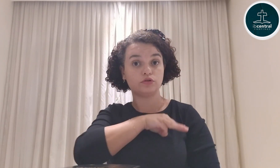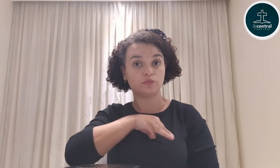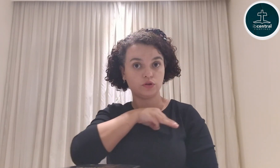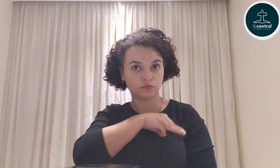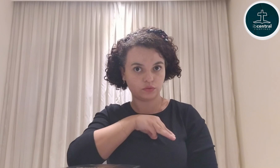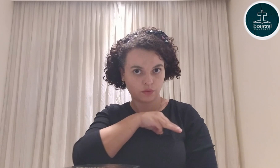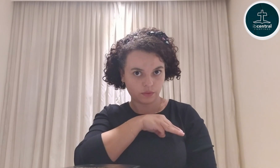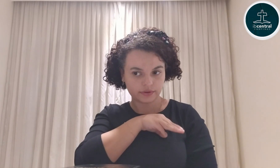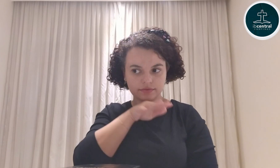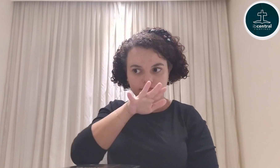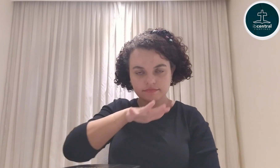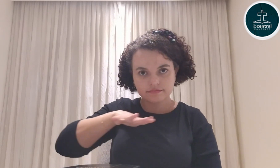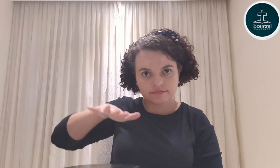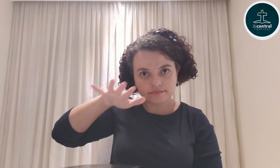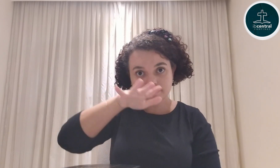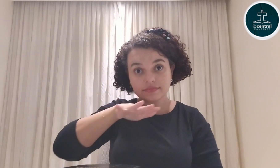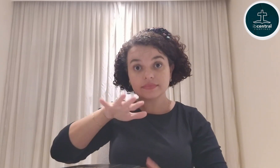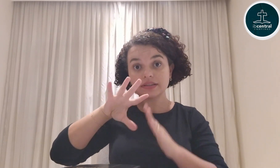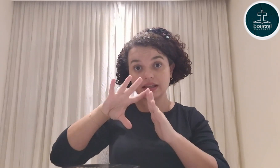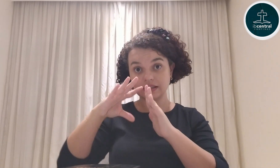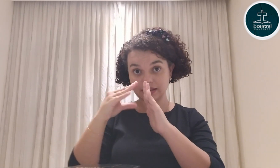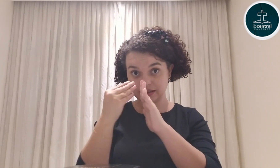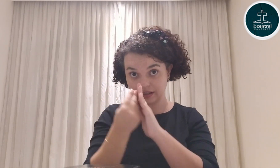uma organização missionária das igrejas